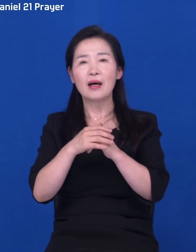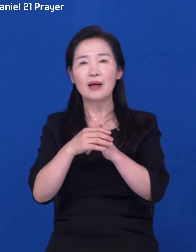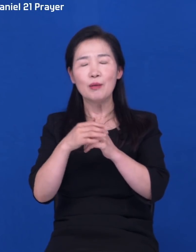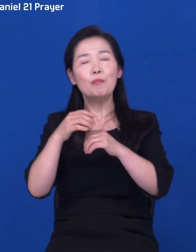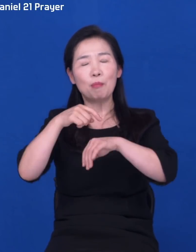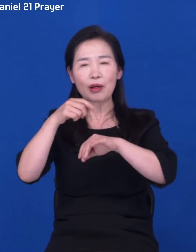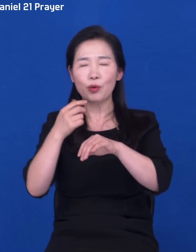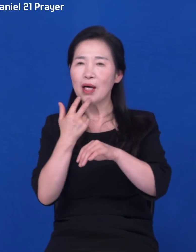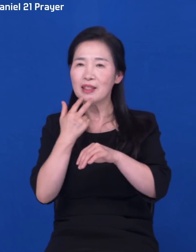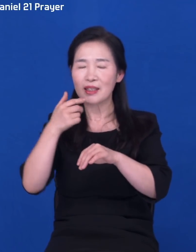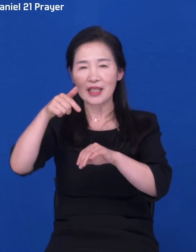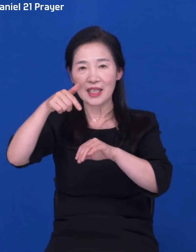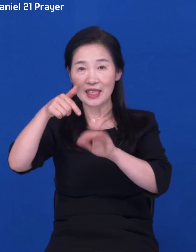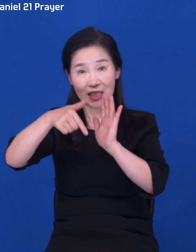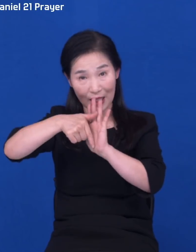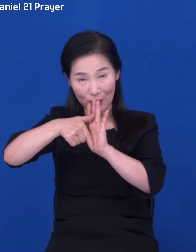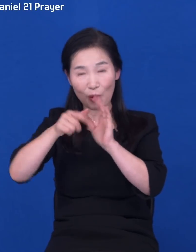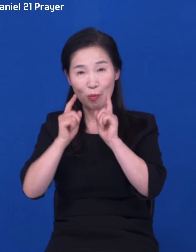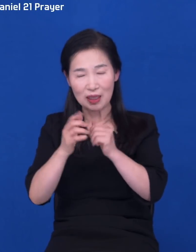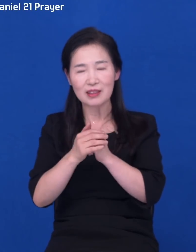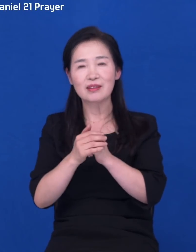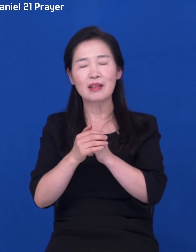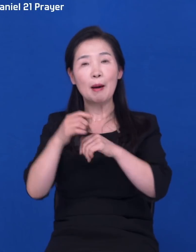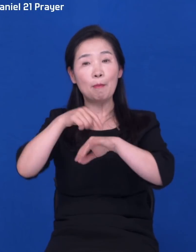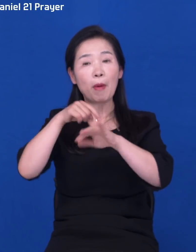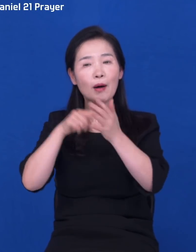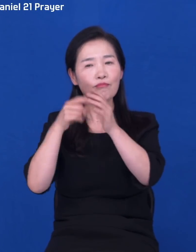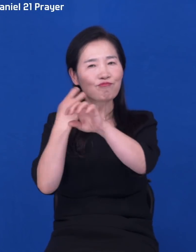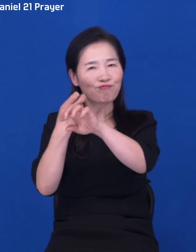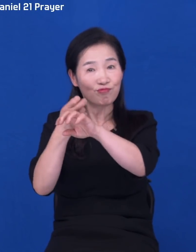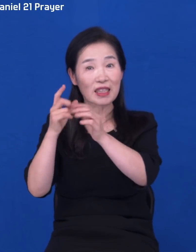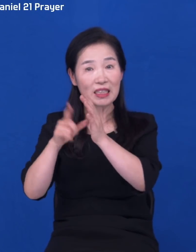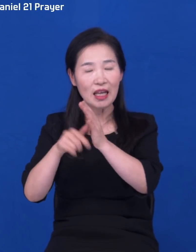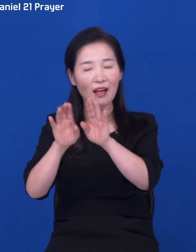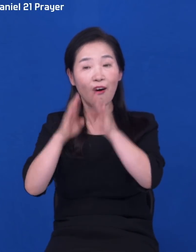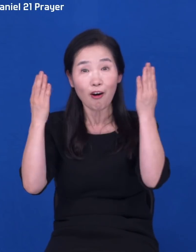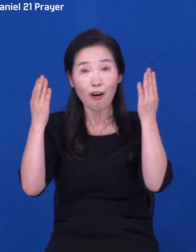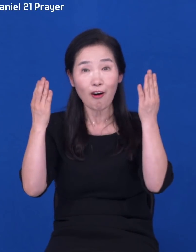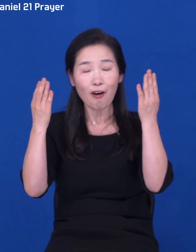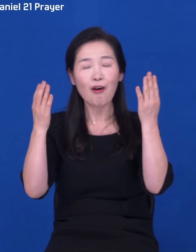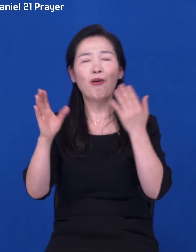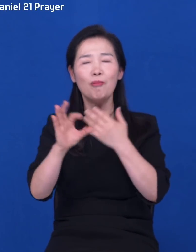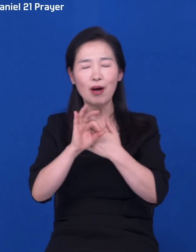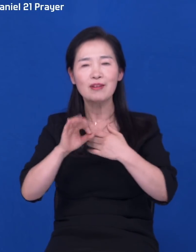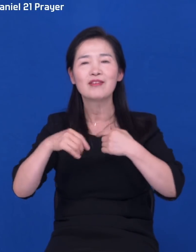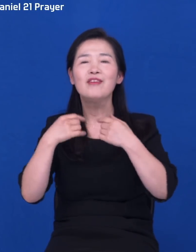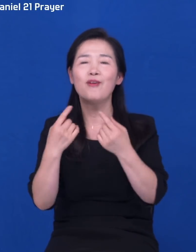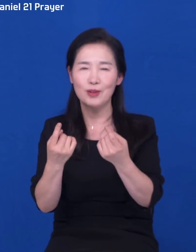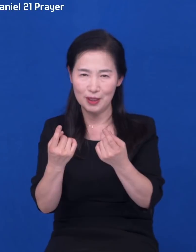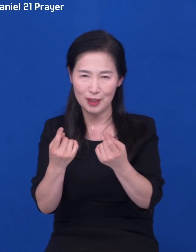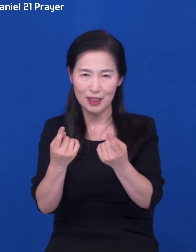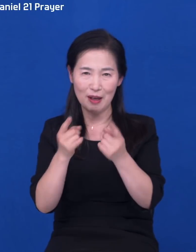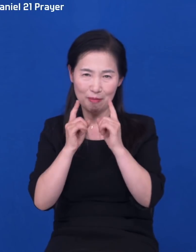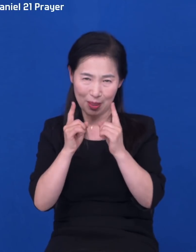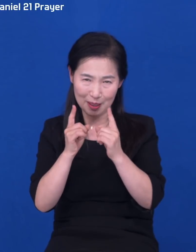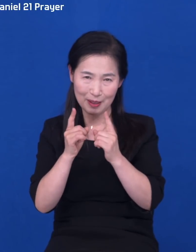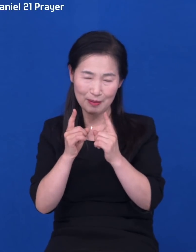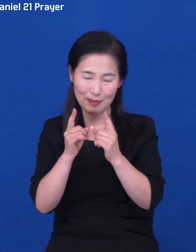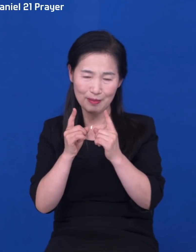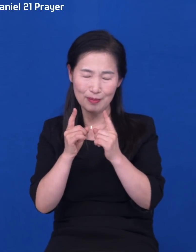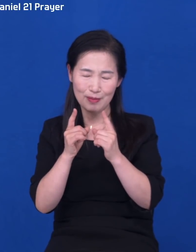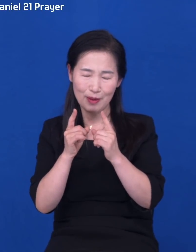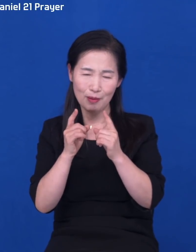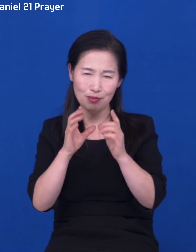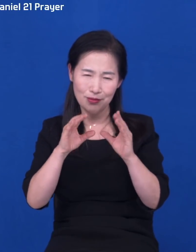두드리고 있는데 네가 마음의 문을 열어주면 내가 들어올게. 이게 너무 그 사랑의 음성으로 들리는